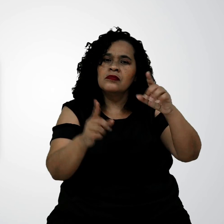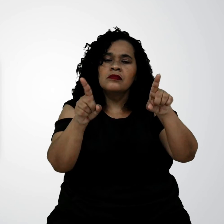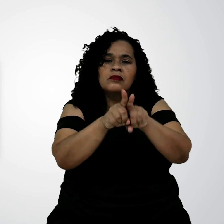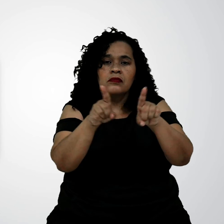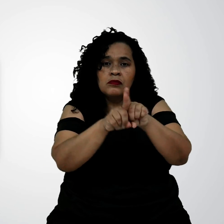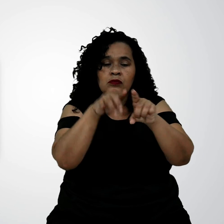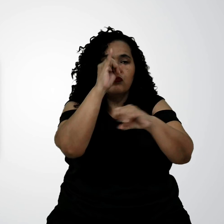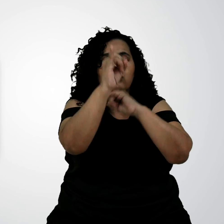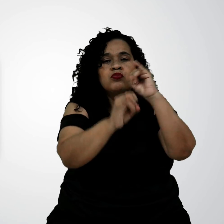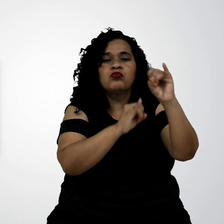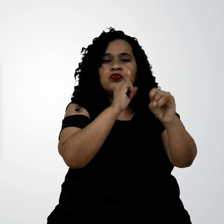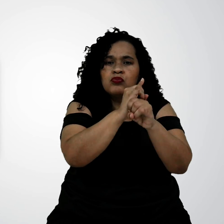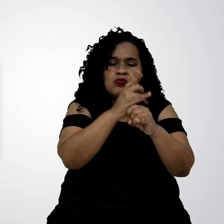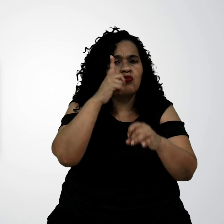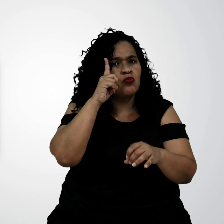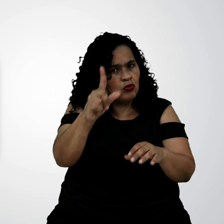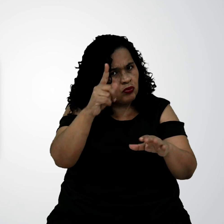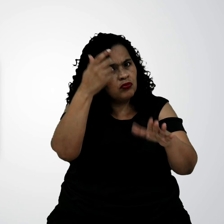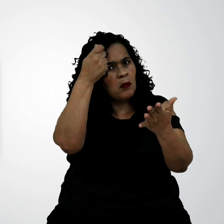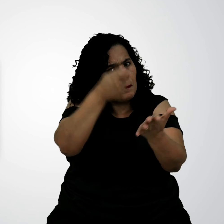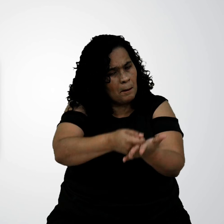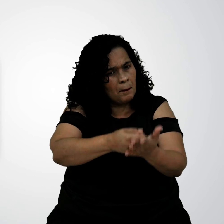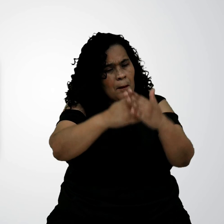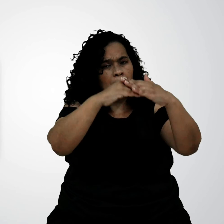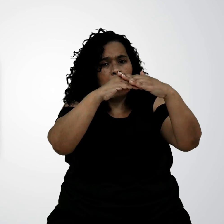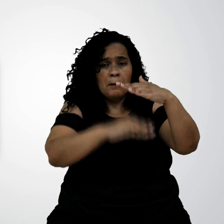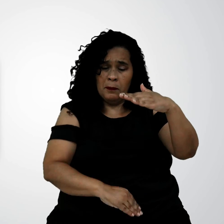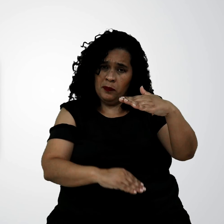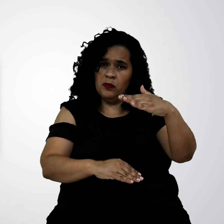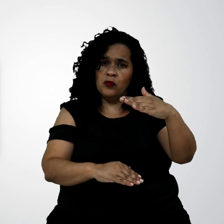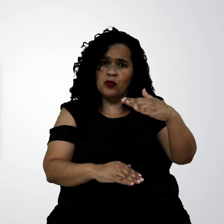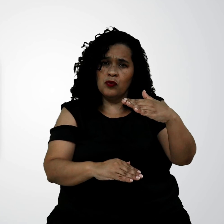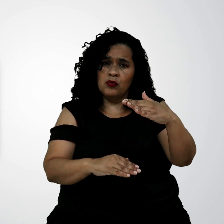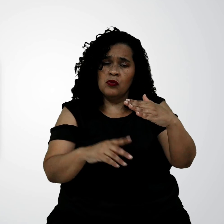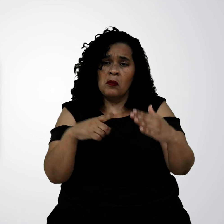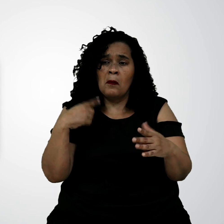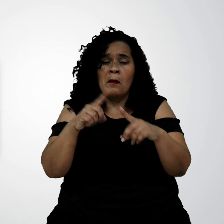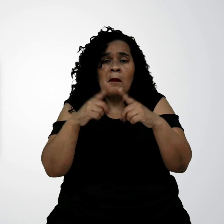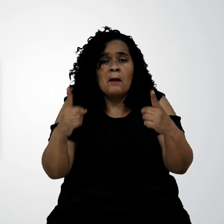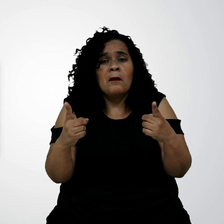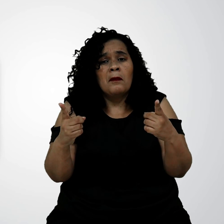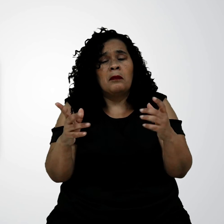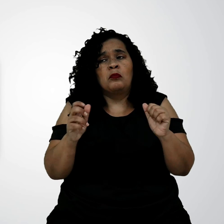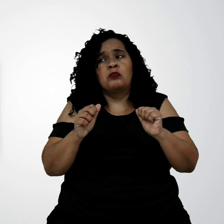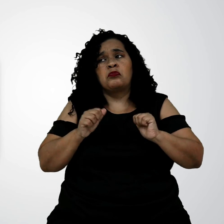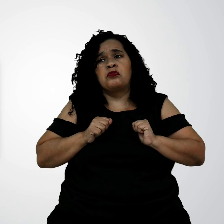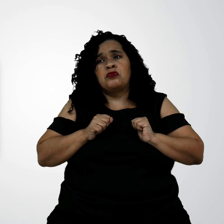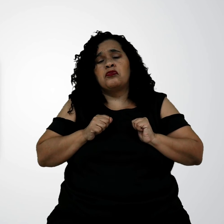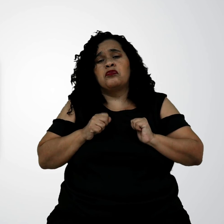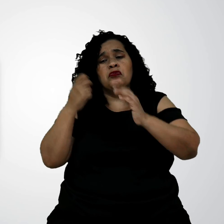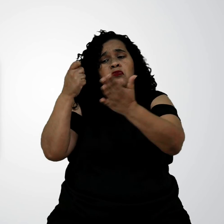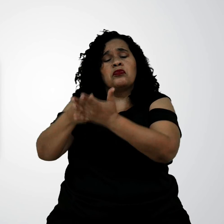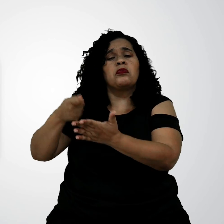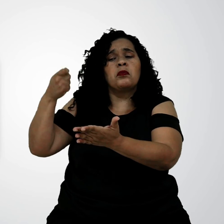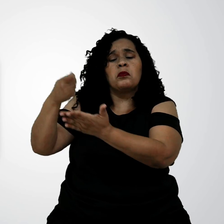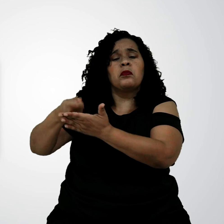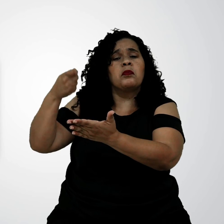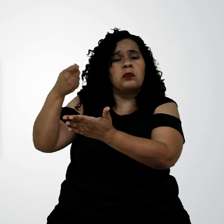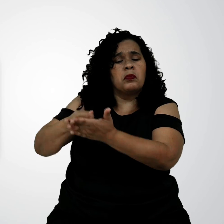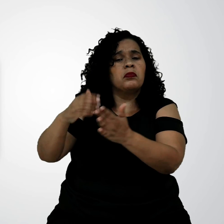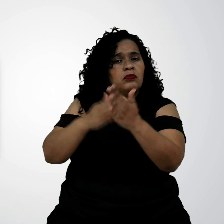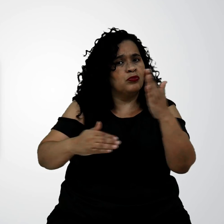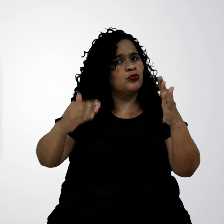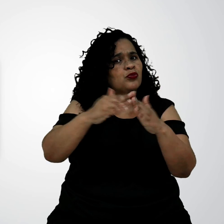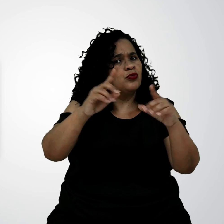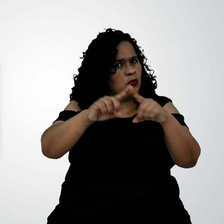dá para pagar menos. Nós nos acomodamos e vamos pagando daquele jeito que a gente sabe como que é, mas dá para pagar